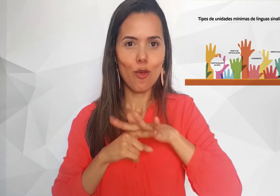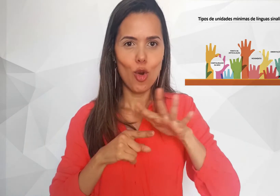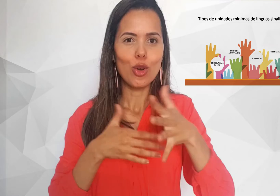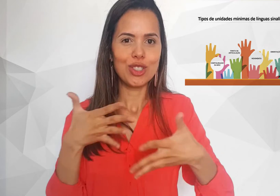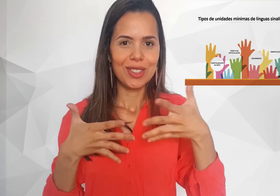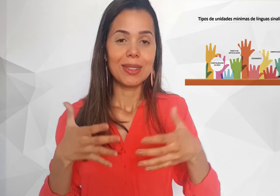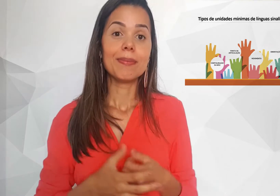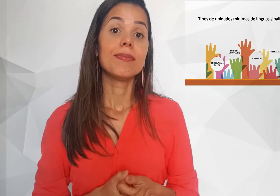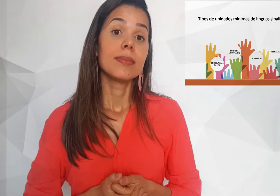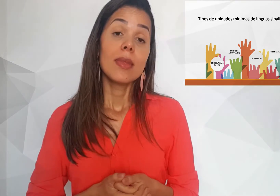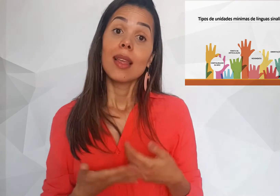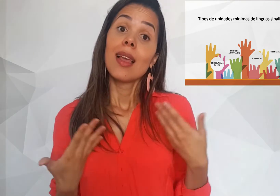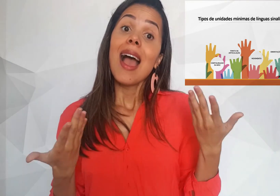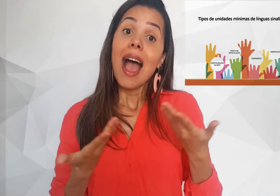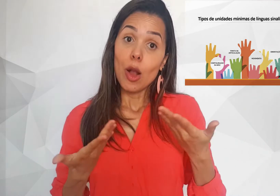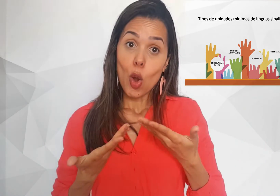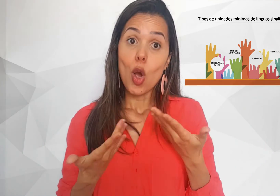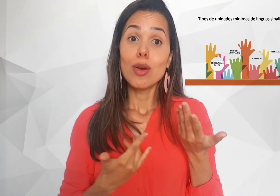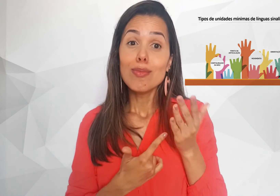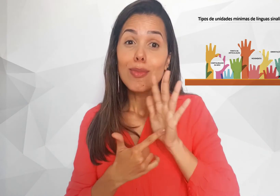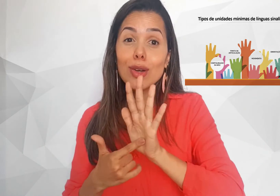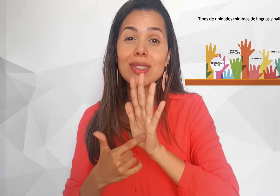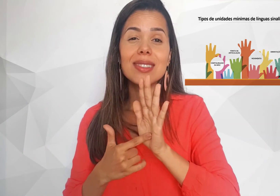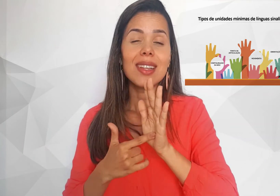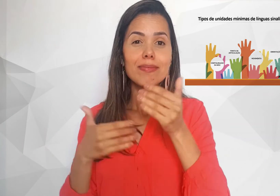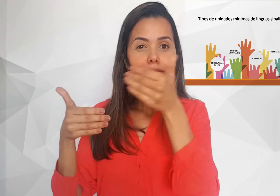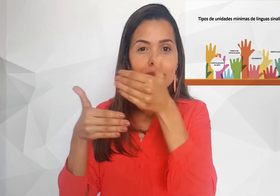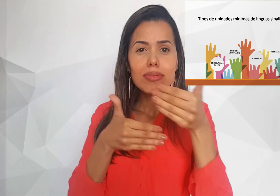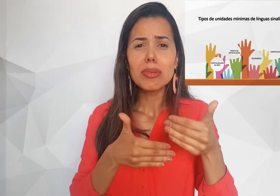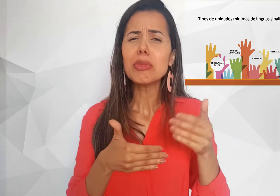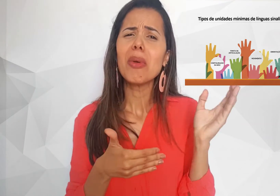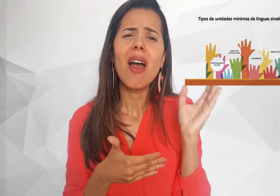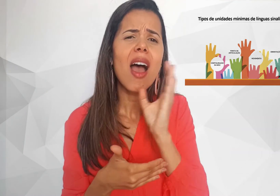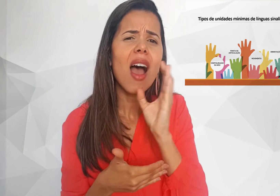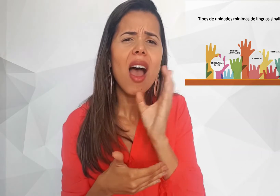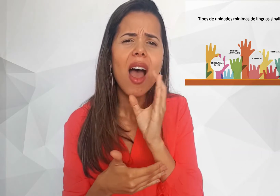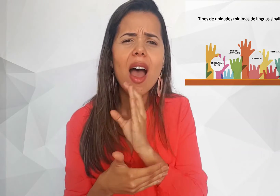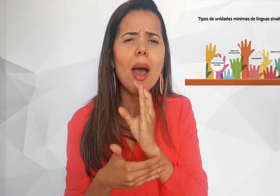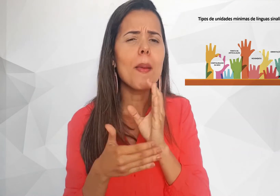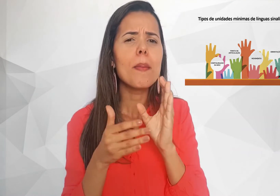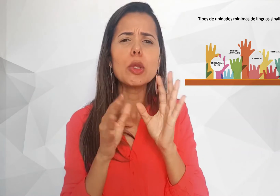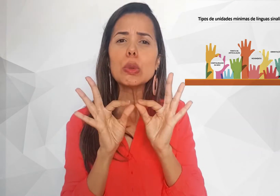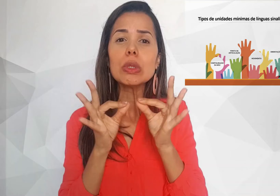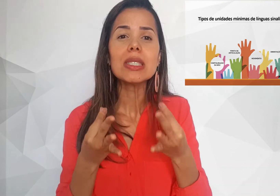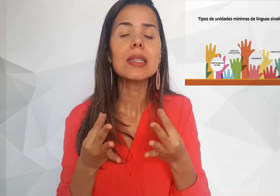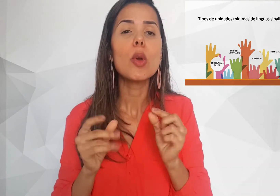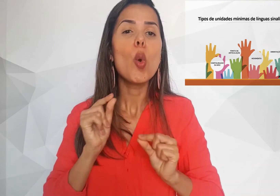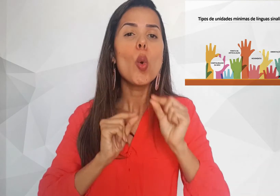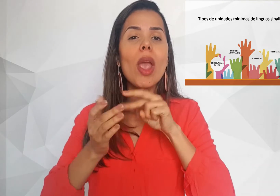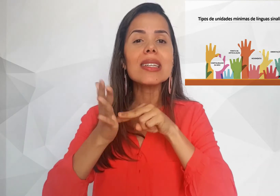Eu quero, então, ainda nessa aula, passar aqui por uma descrição, assim, muito basilar inicial do que